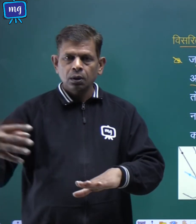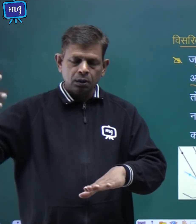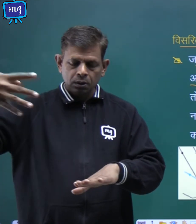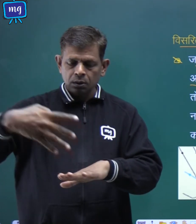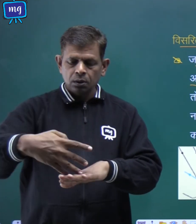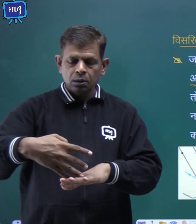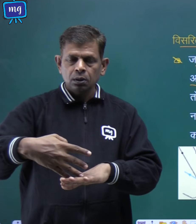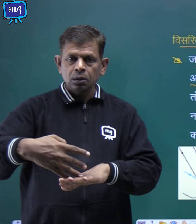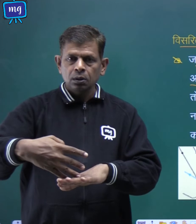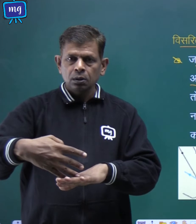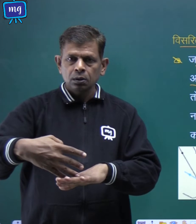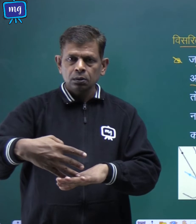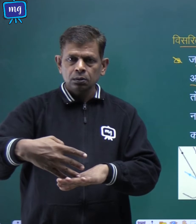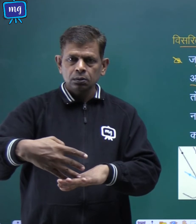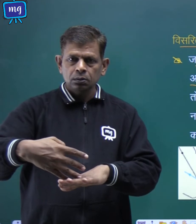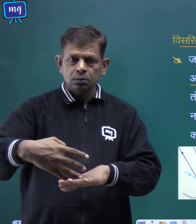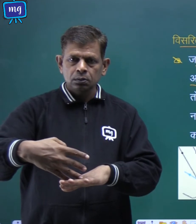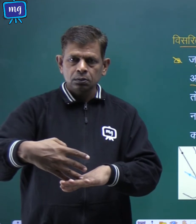पृष्ठ से टकराती हैं